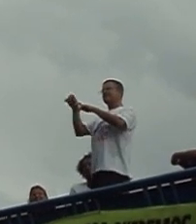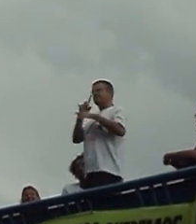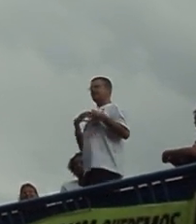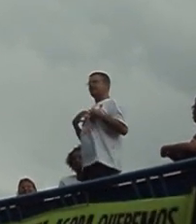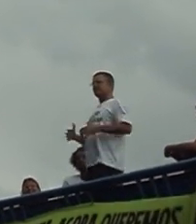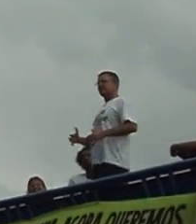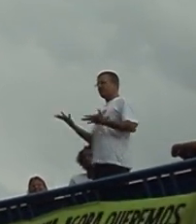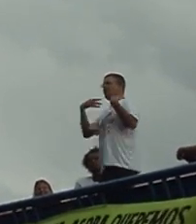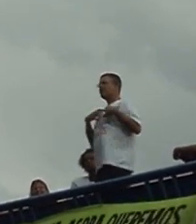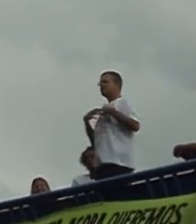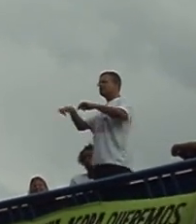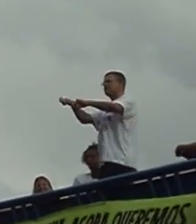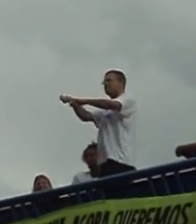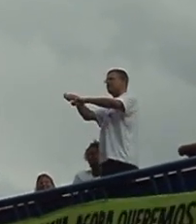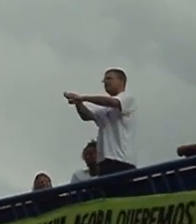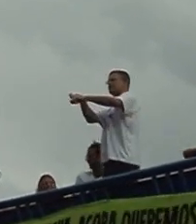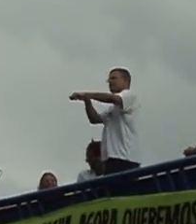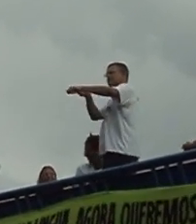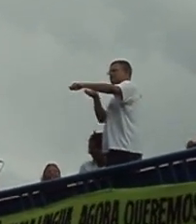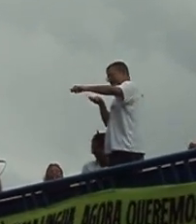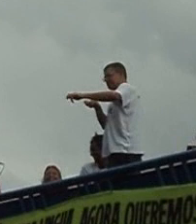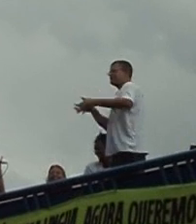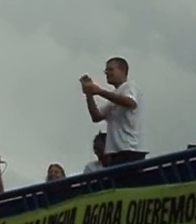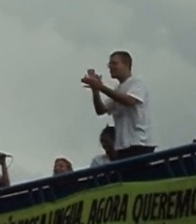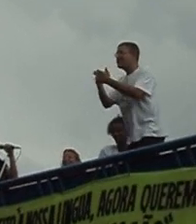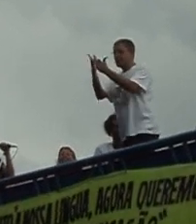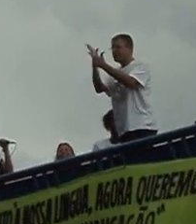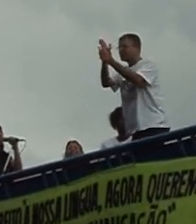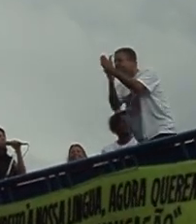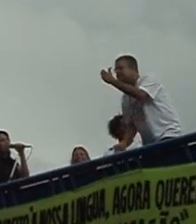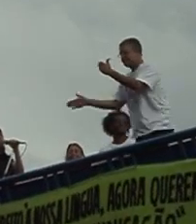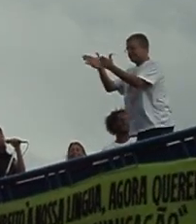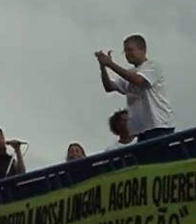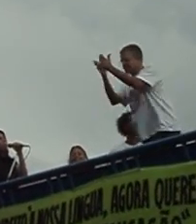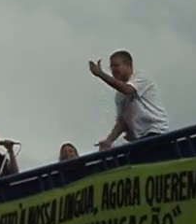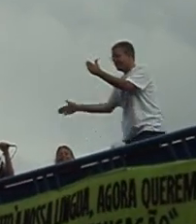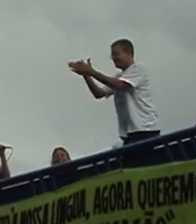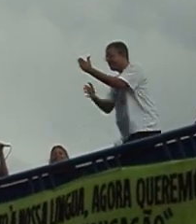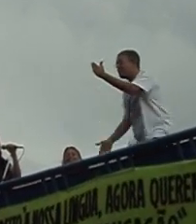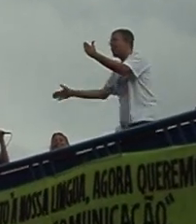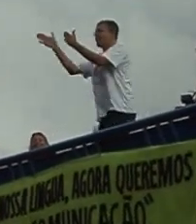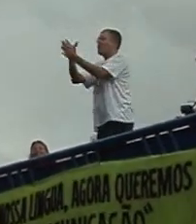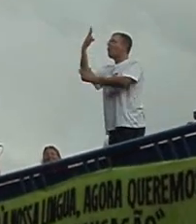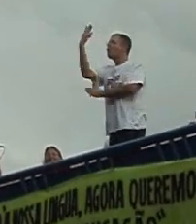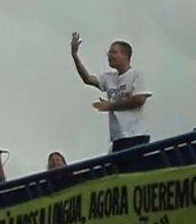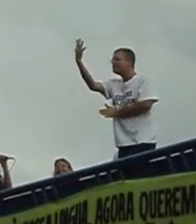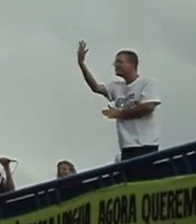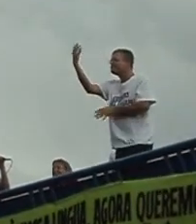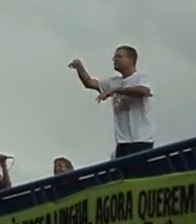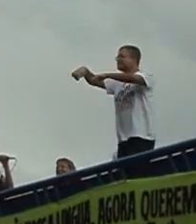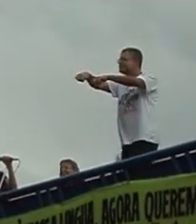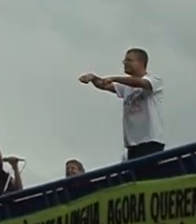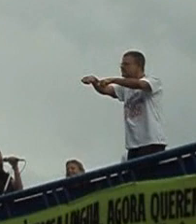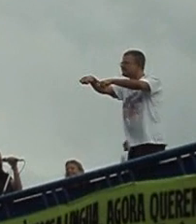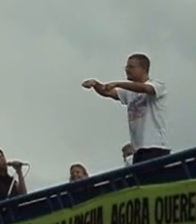Não é mais fácil, dá uma certa resistência, mas a gente se esforçando, fazendo uma pressão, dá. Se você colar várias folhas